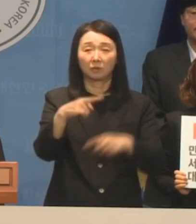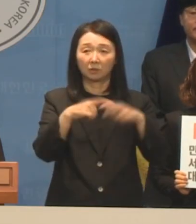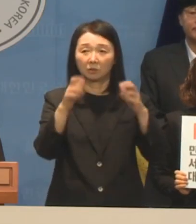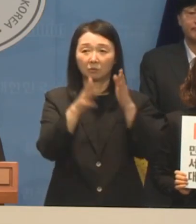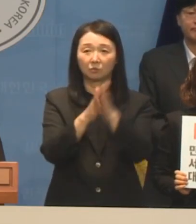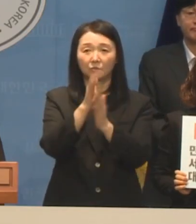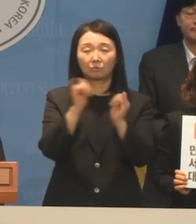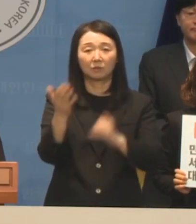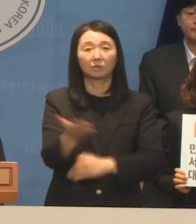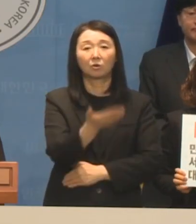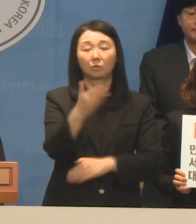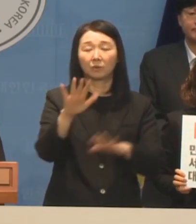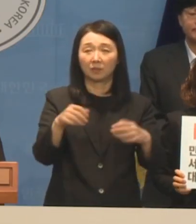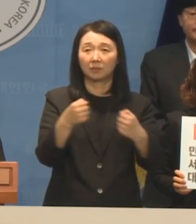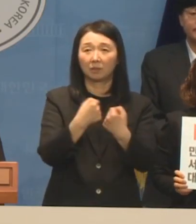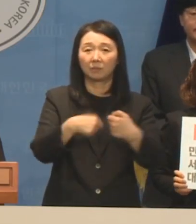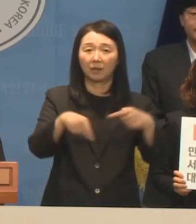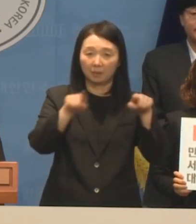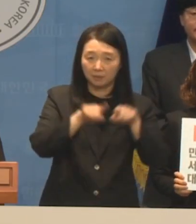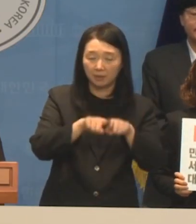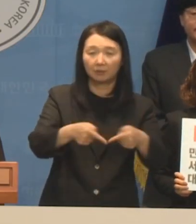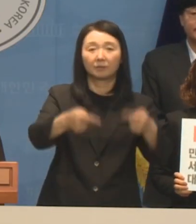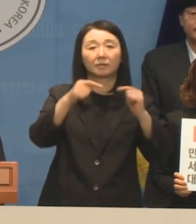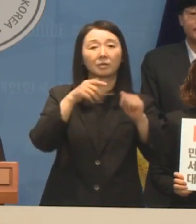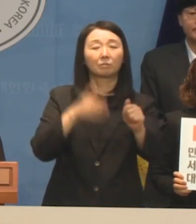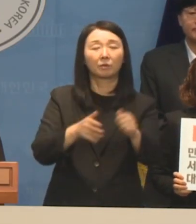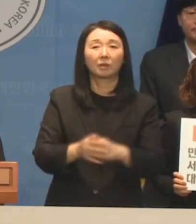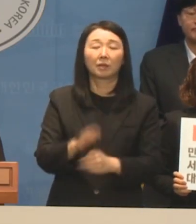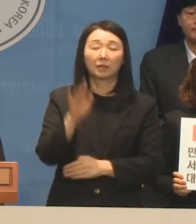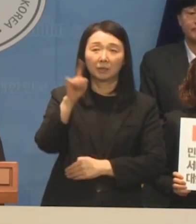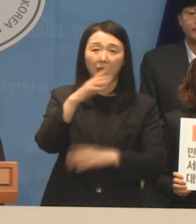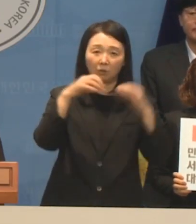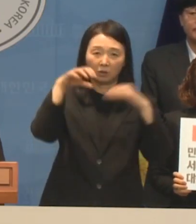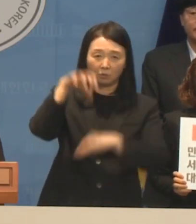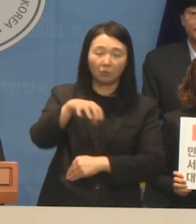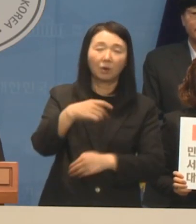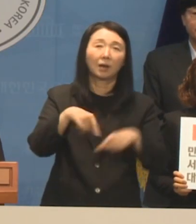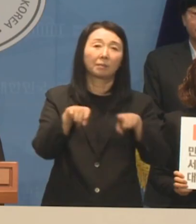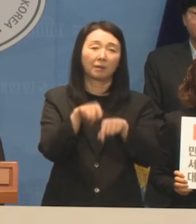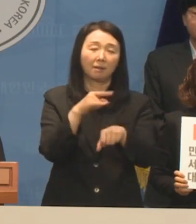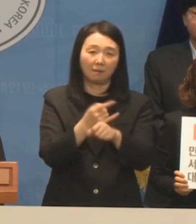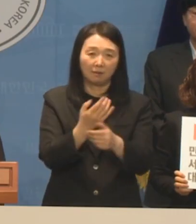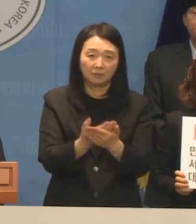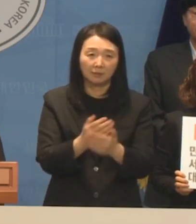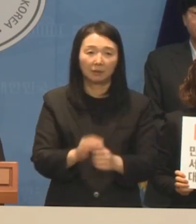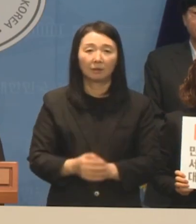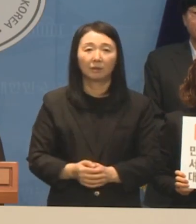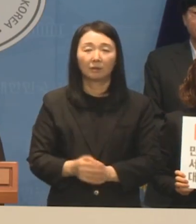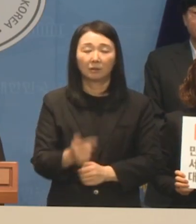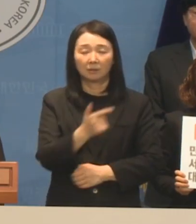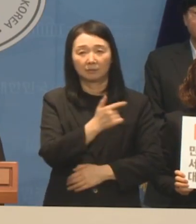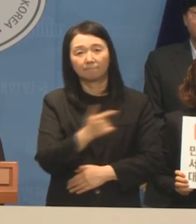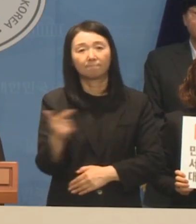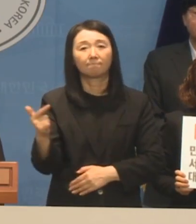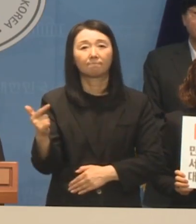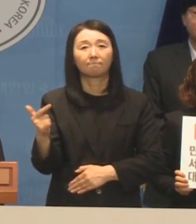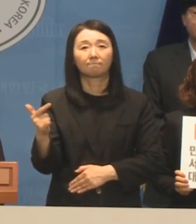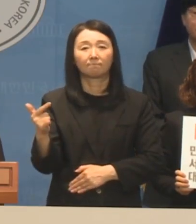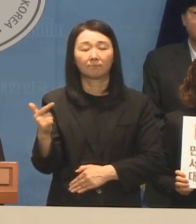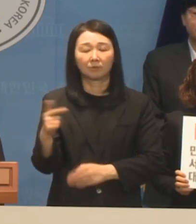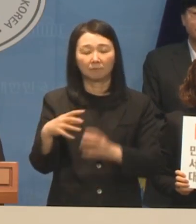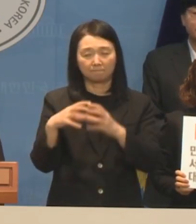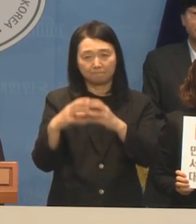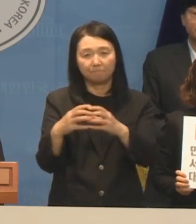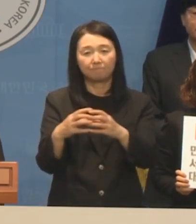주민 여러분, 이 싸움에 함께해 주십시오. 내일 광화문에서 함께해 주십시오. 우리 더 크고 더